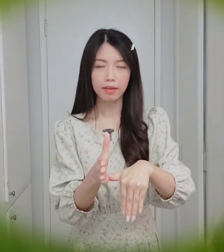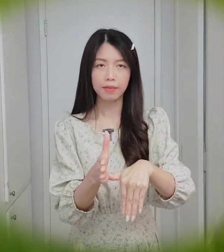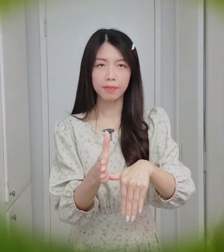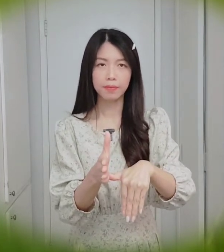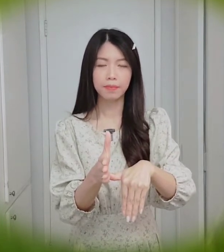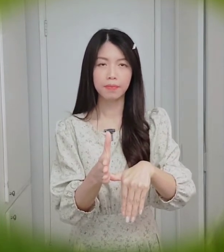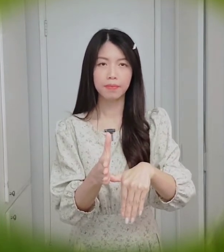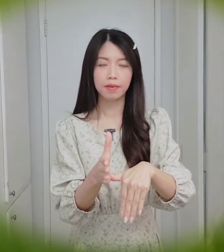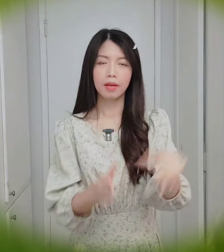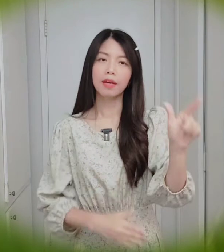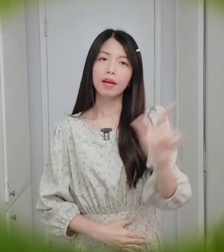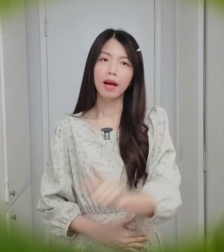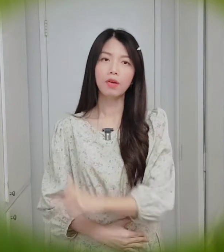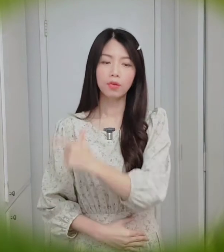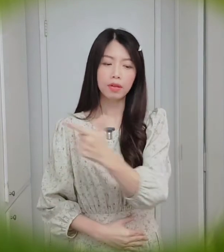때.